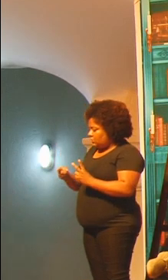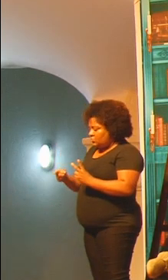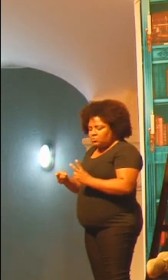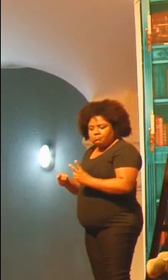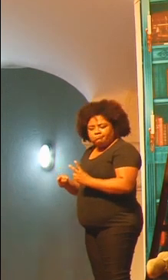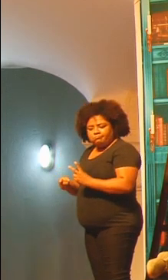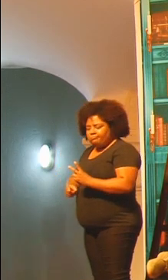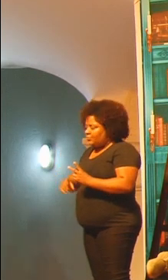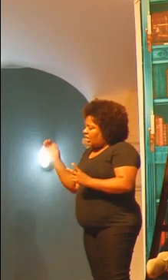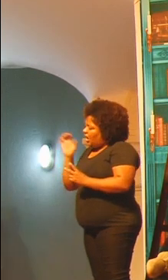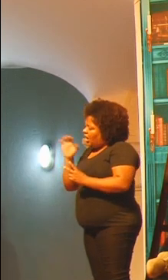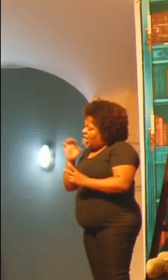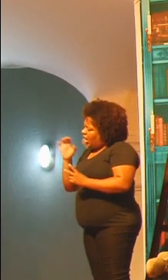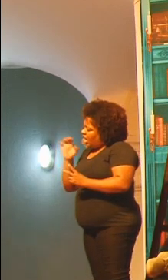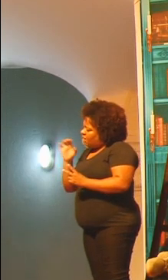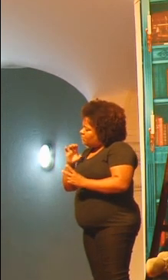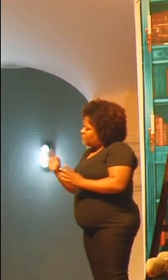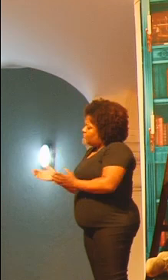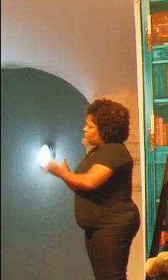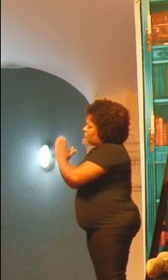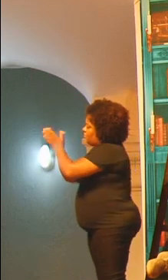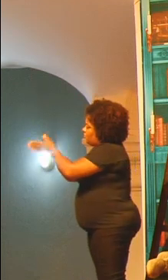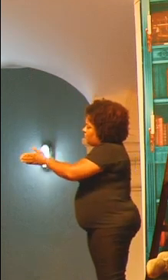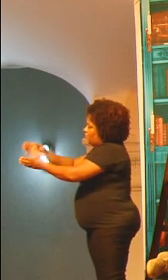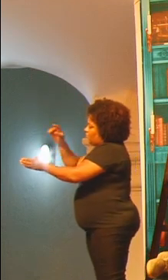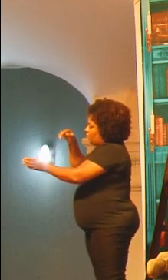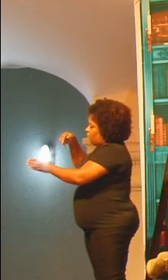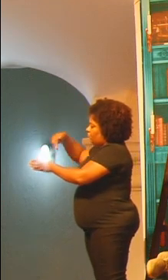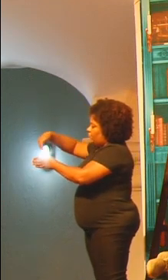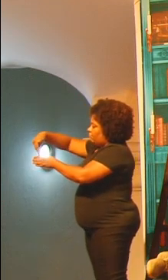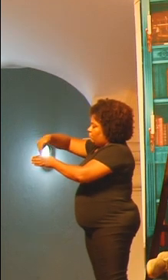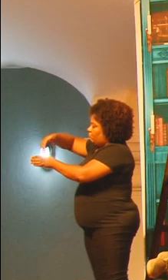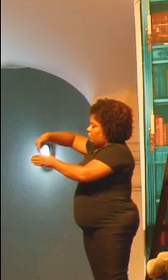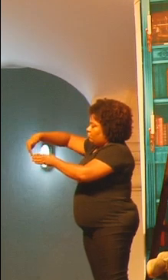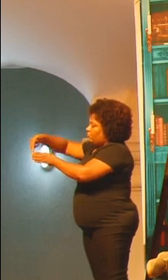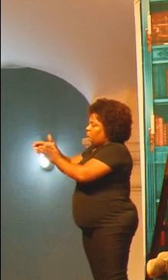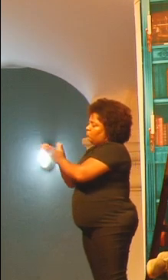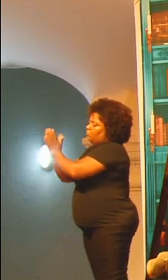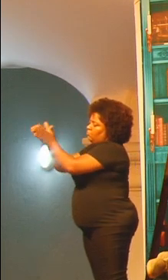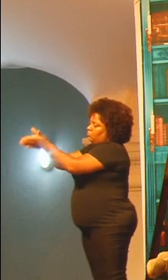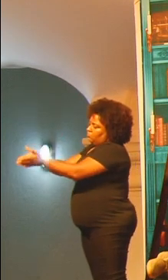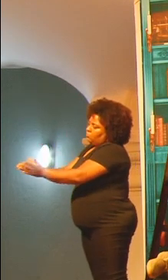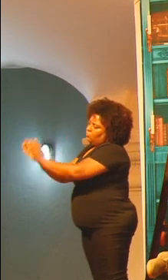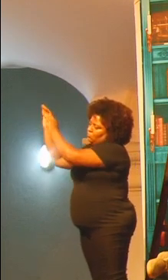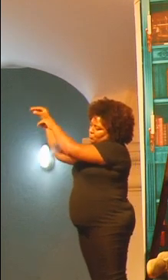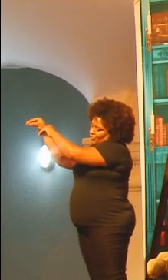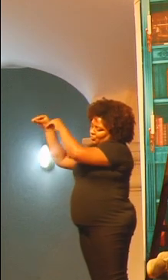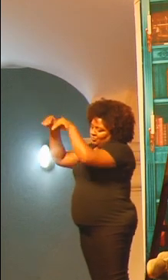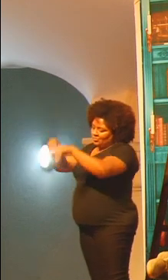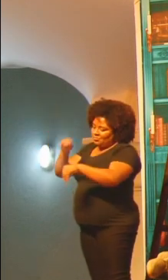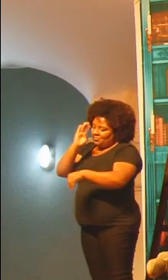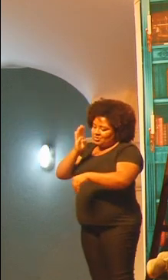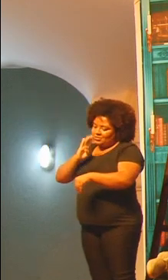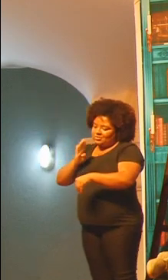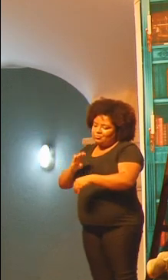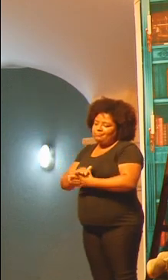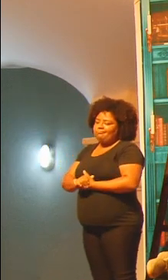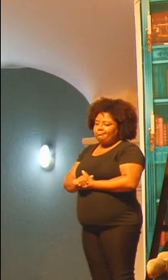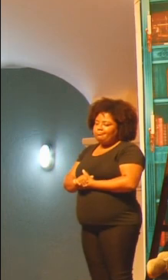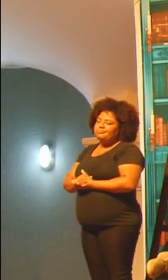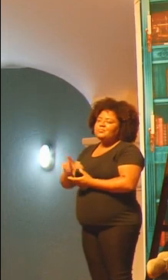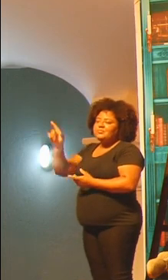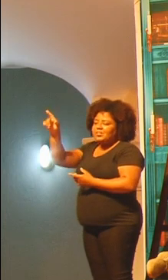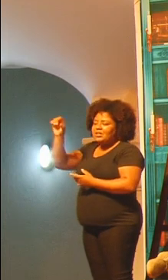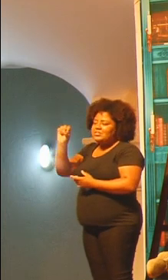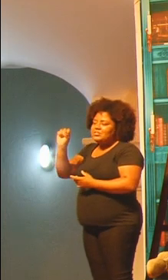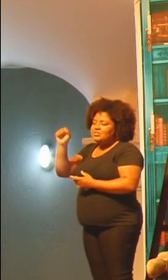colocou num navio em Beirute e mandou o Assad Simão para o Brasil, que veio para o Porto de Santos, do Porto de Santos para